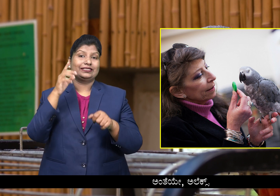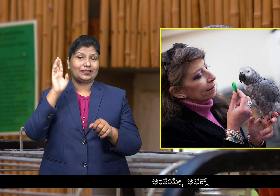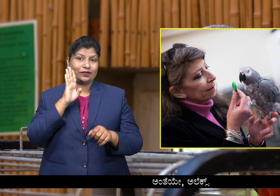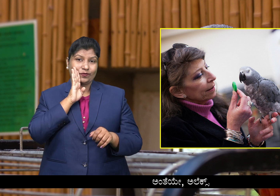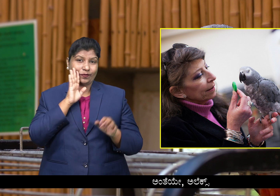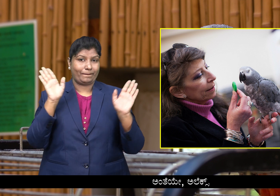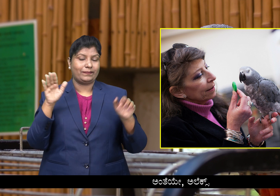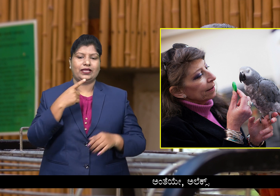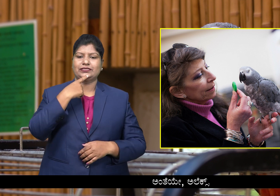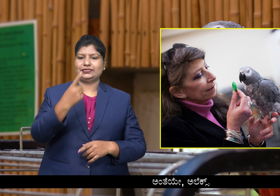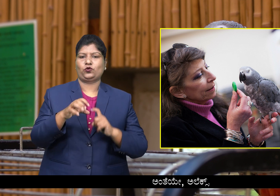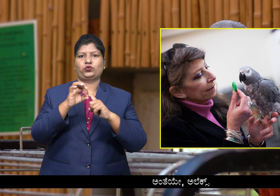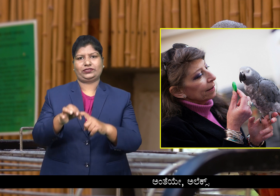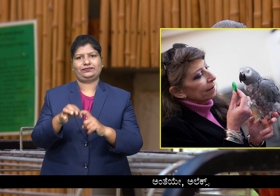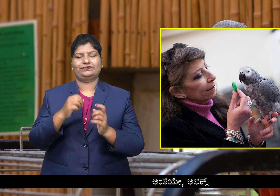ಅಲೆಕ್ಸ್